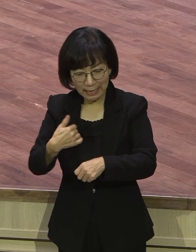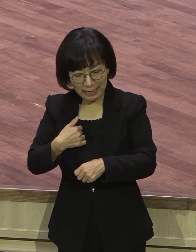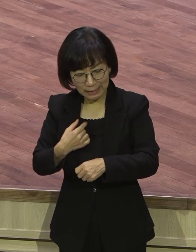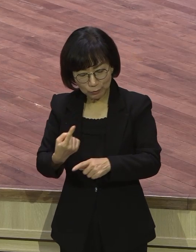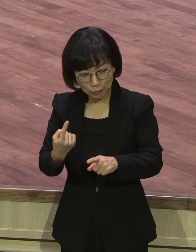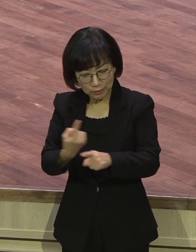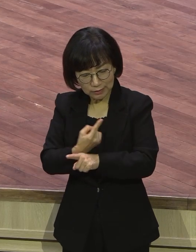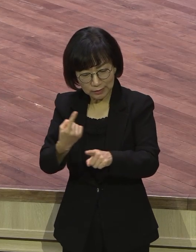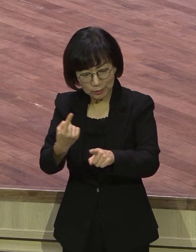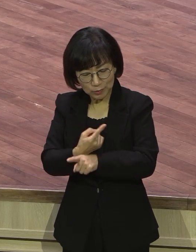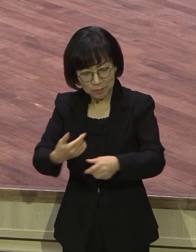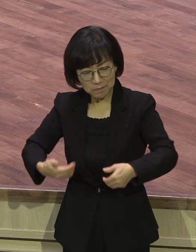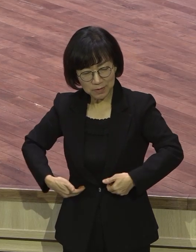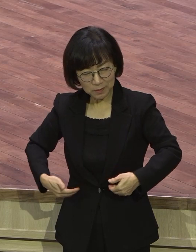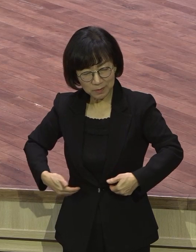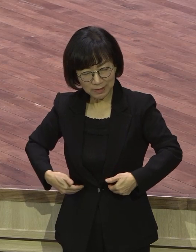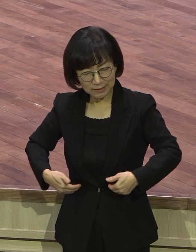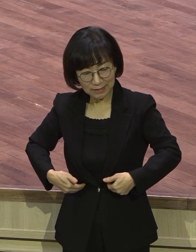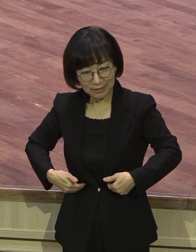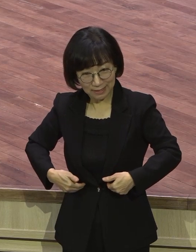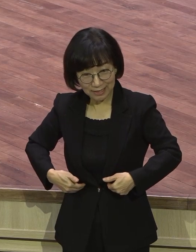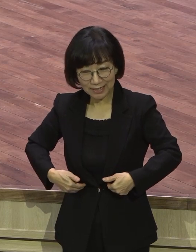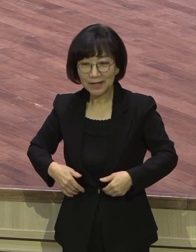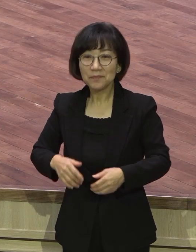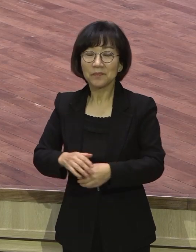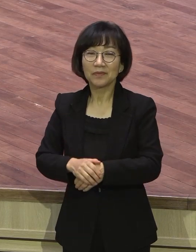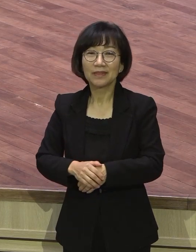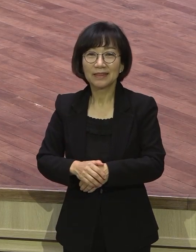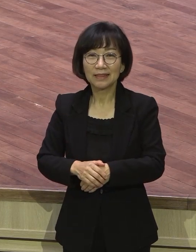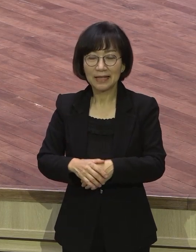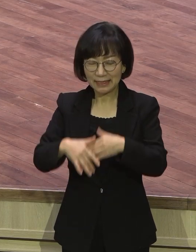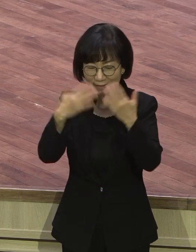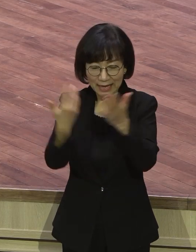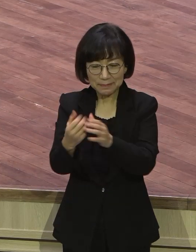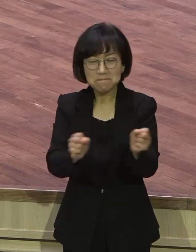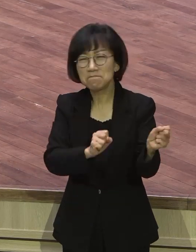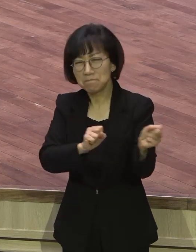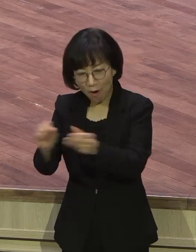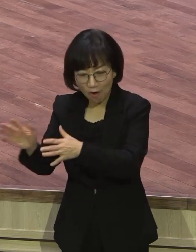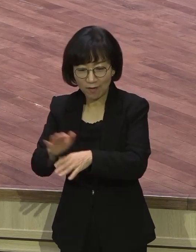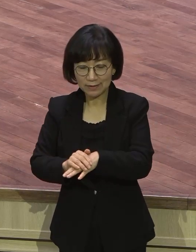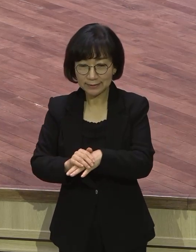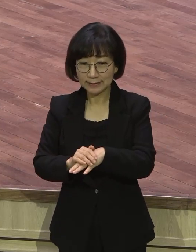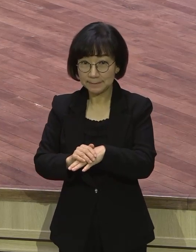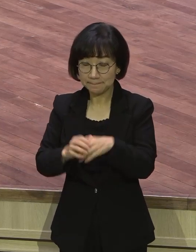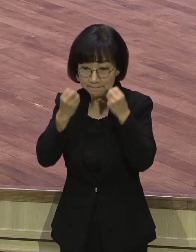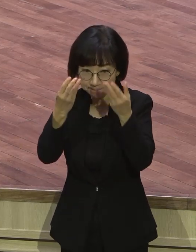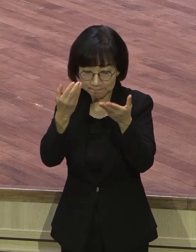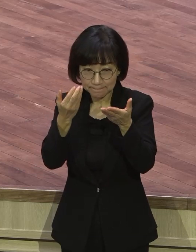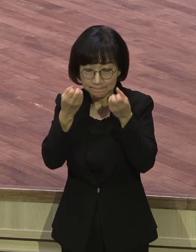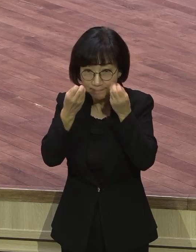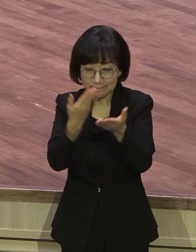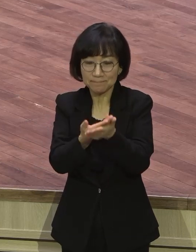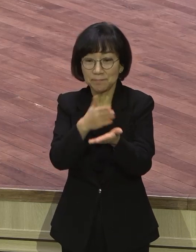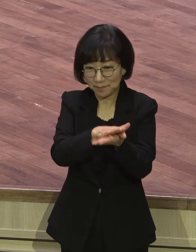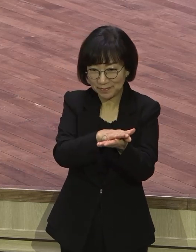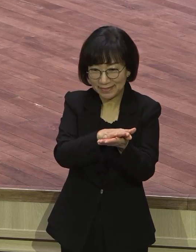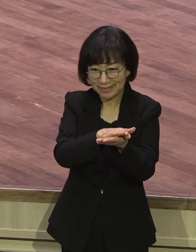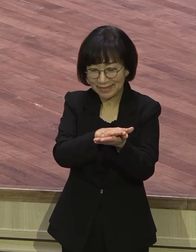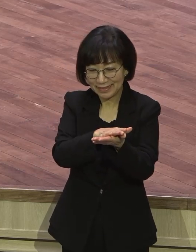이 예털 이걸 새털을 갖추라고 말했는데 정말로 옛 습관을 새로운 체질로